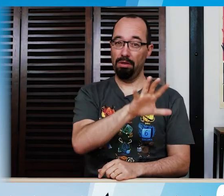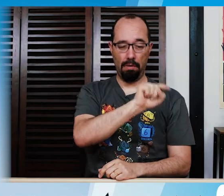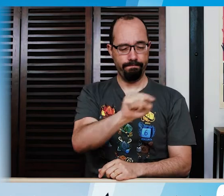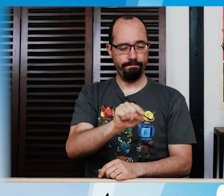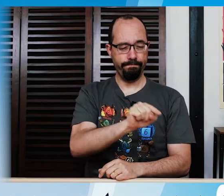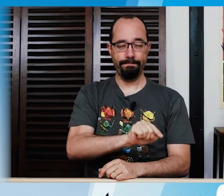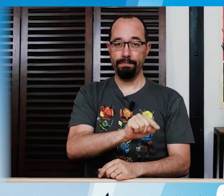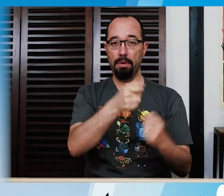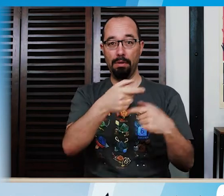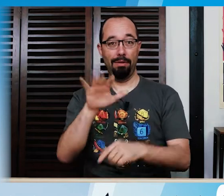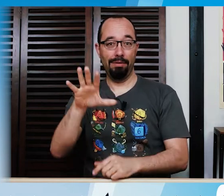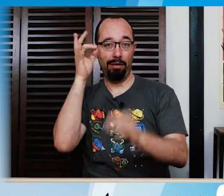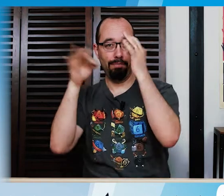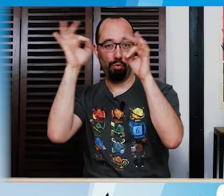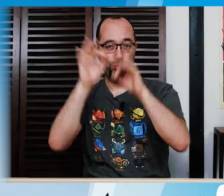mouches.